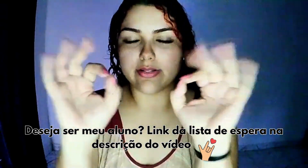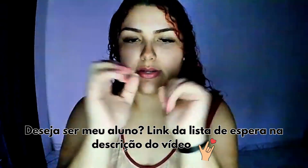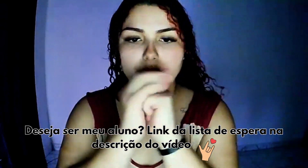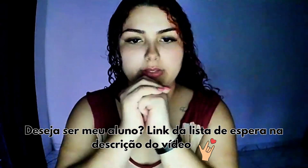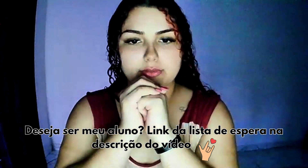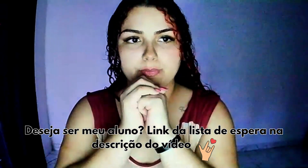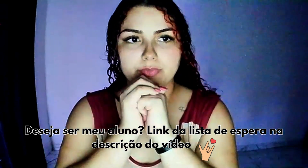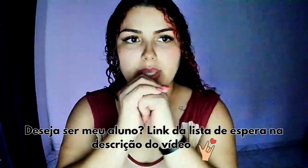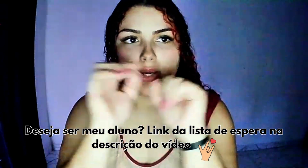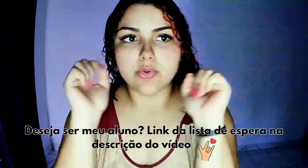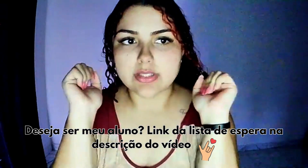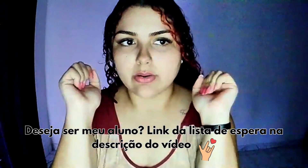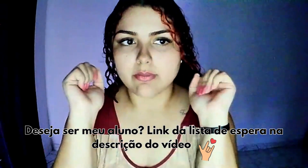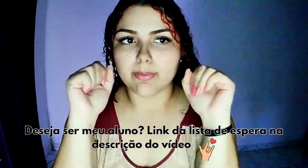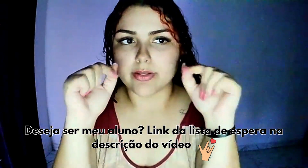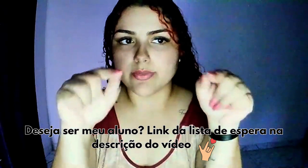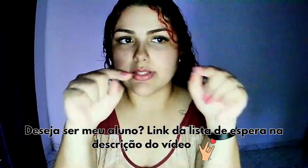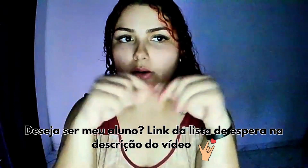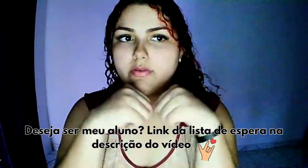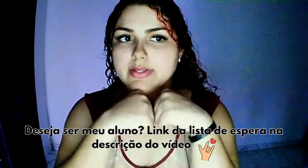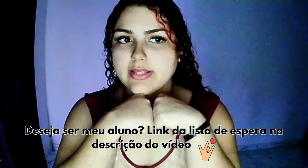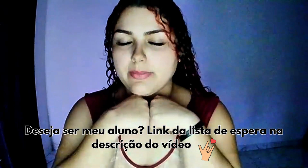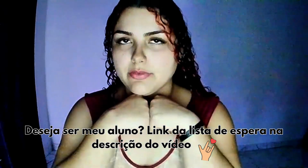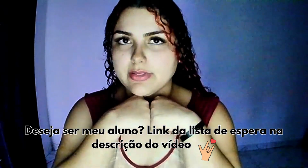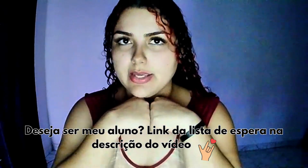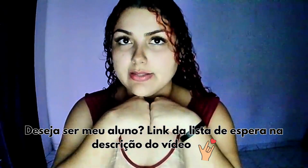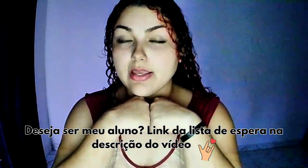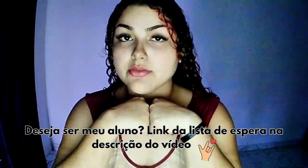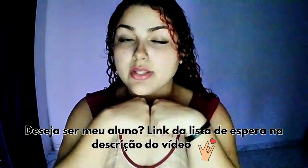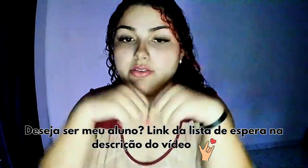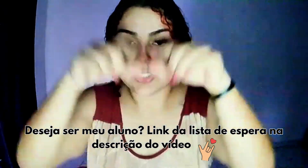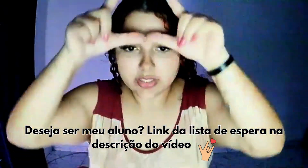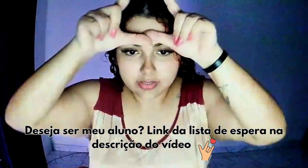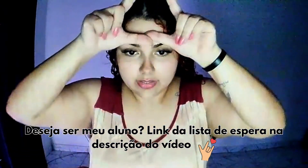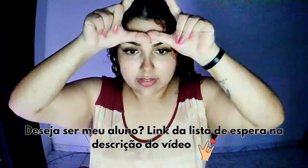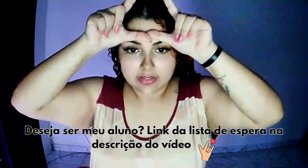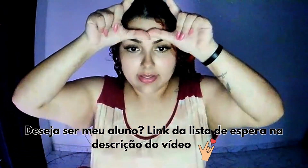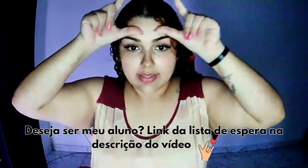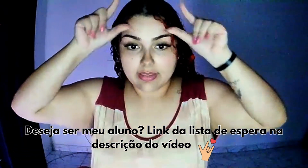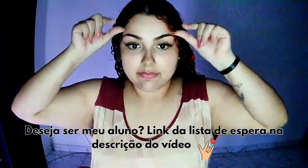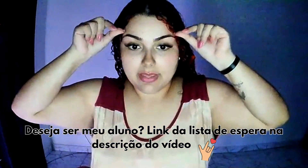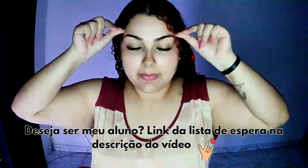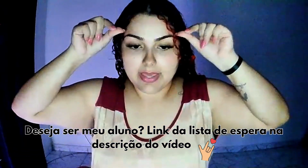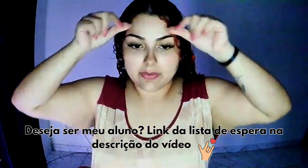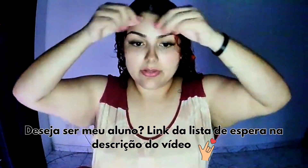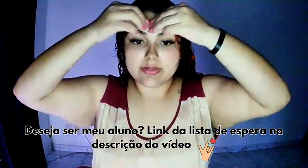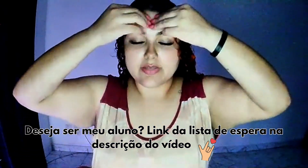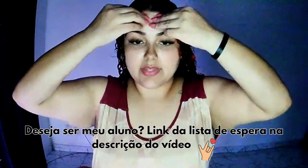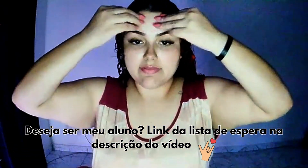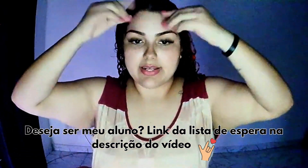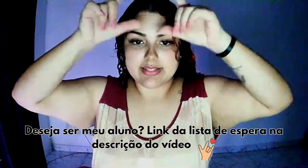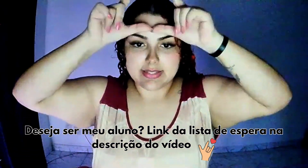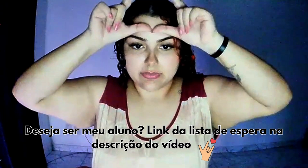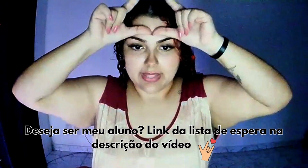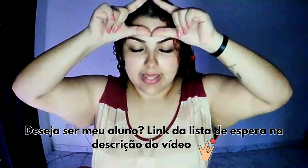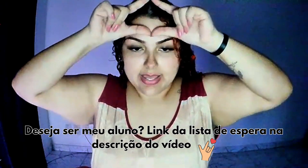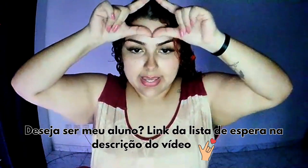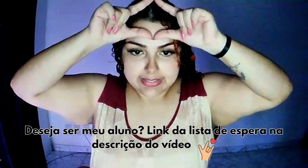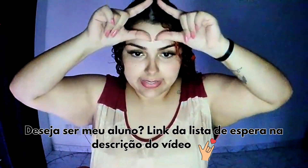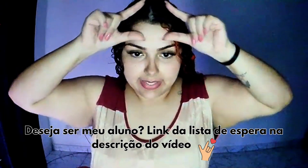dizer com isso? O próximo sinal que eu vou ensinar para vocês é o sinal de enfermeiro. Inclusive, tem variação, tá? Esse aqui, ele